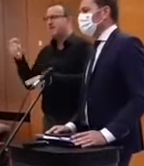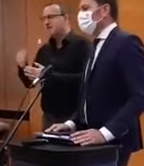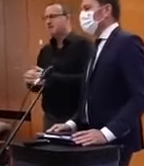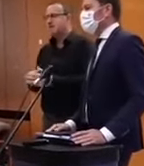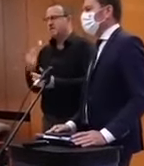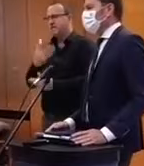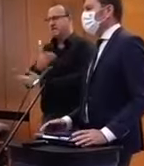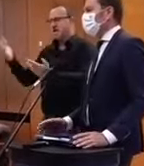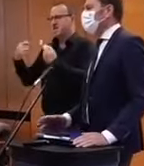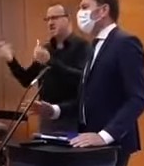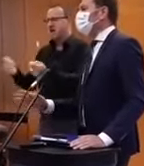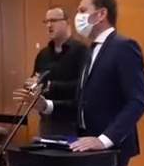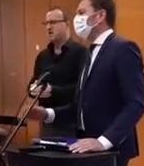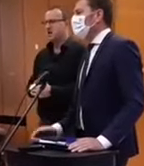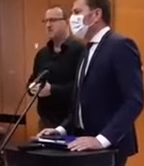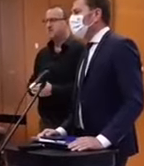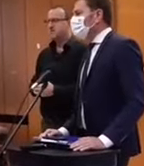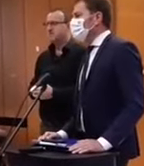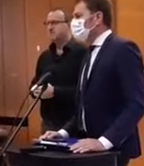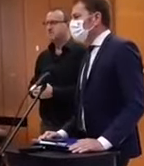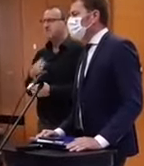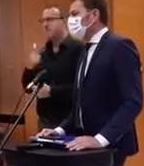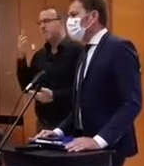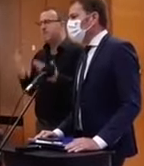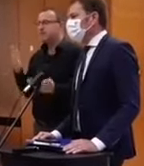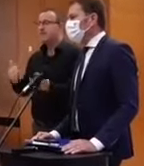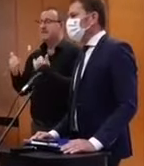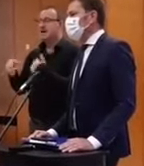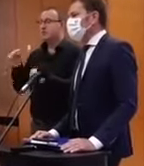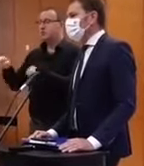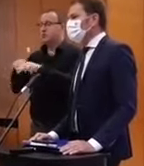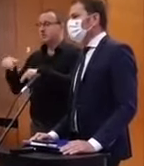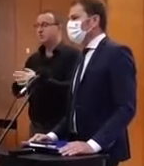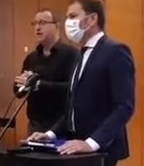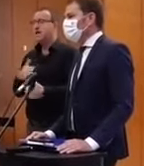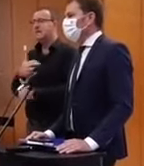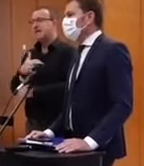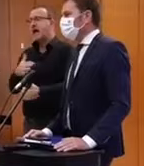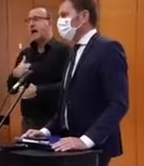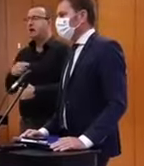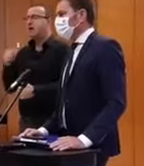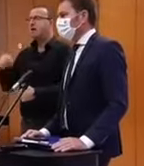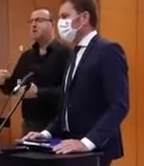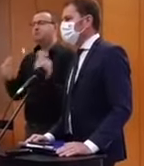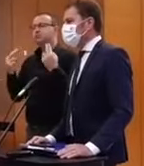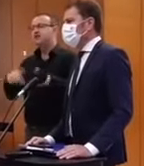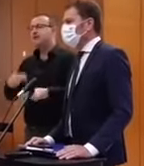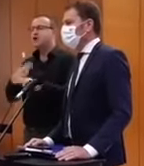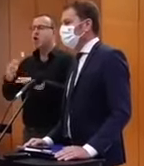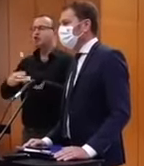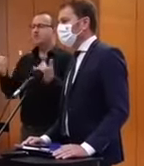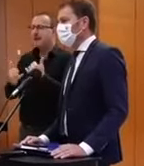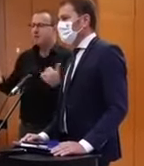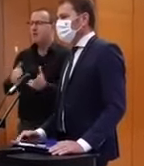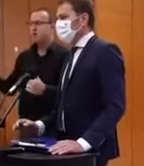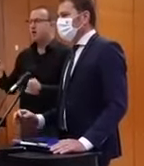tu komunikovať, lebo naozaj považujem momentálne túto debatu za snahu odkúriť sa od podstaty. My tu dnes debatujeme